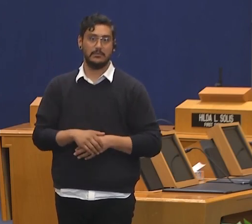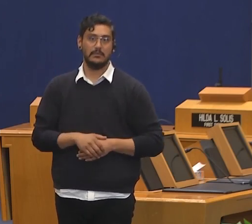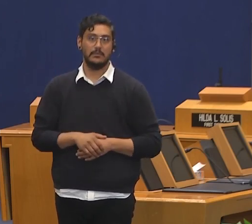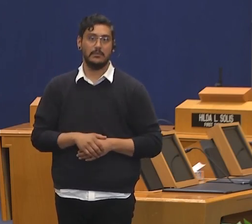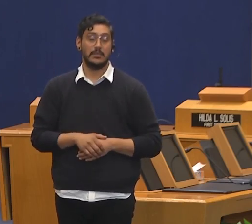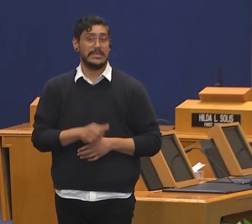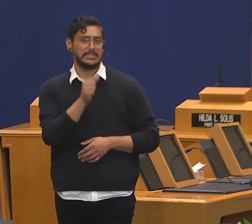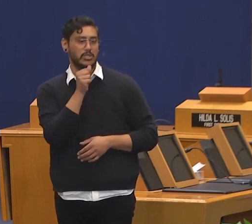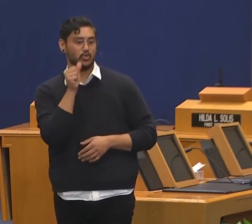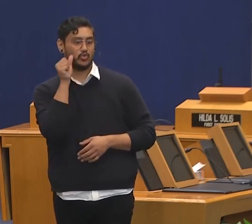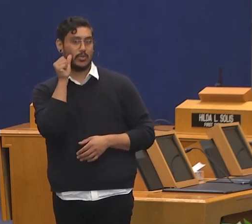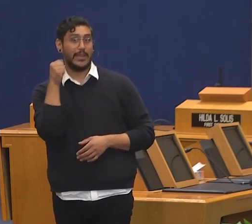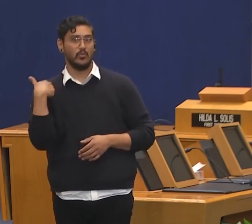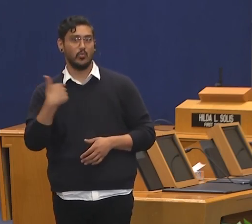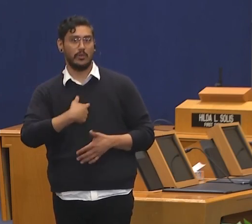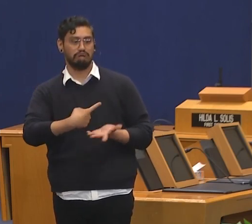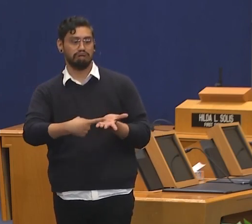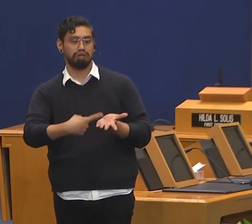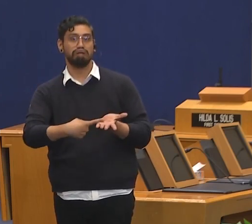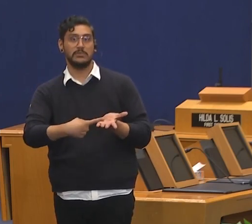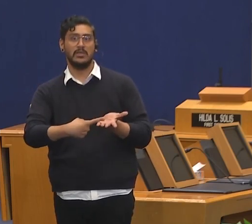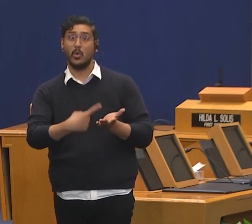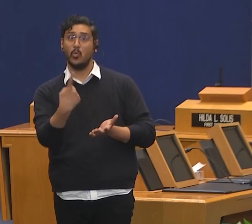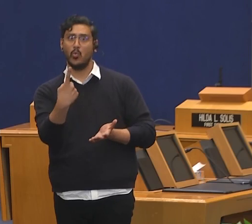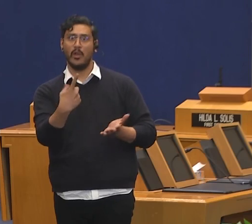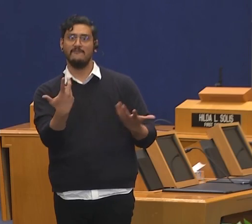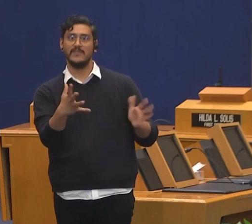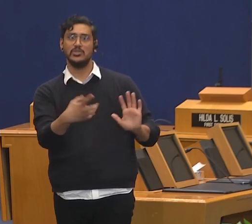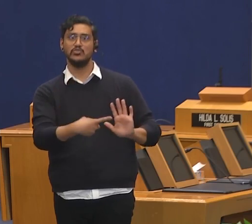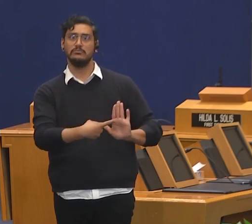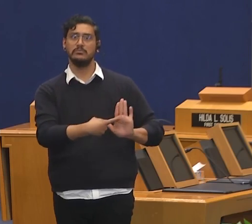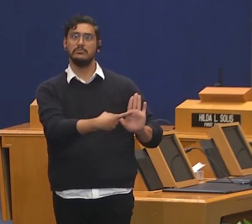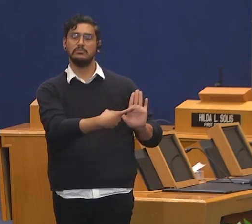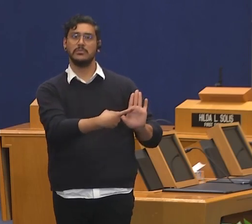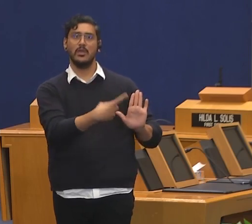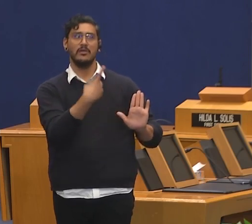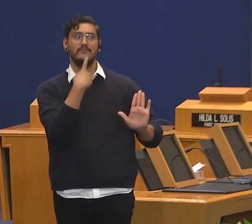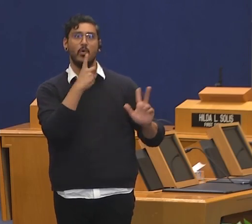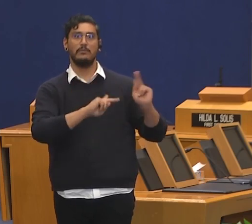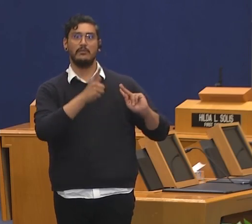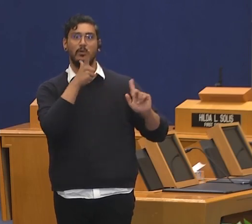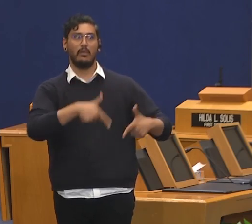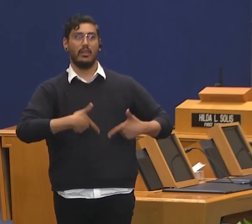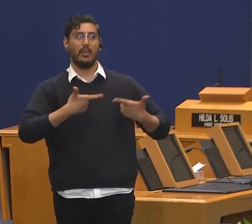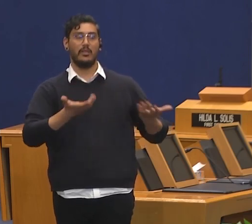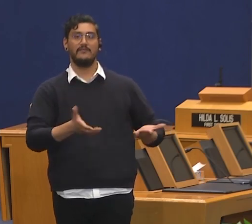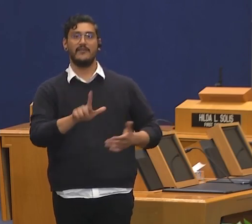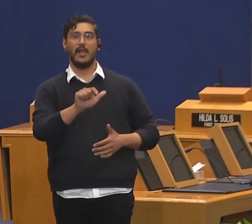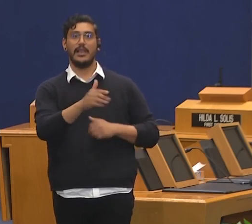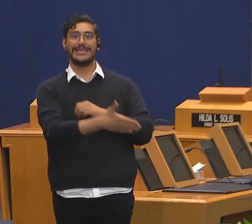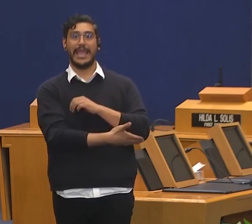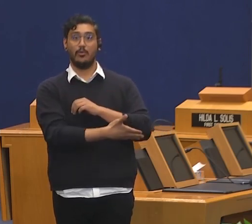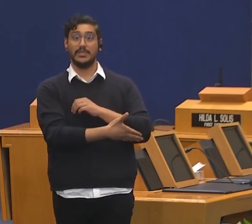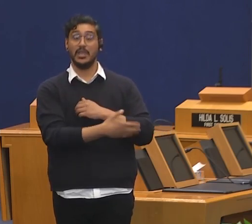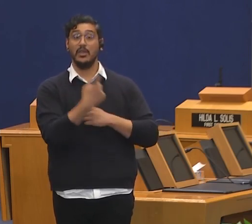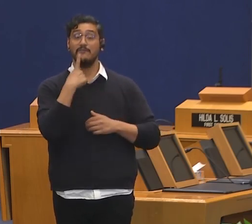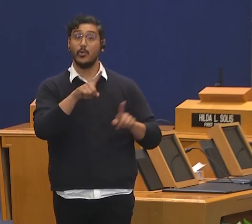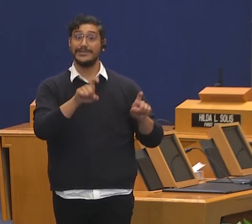hablamos sobre nuestro estudio que probó una muestra al azar de residentes del condado de Los Ángeles con pruebas de